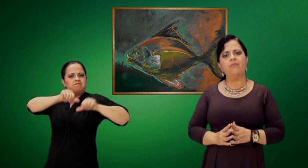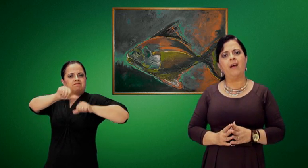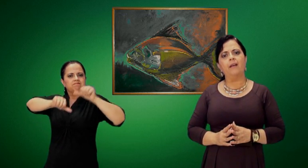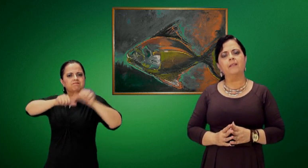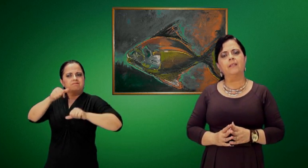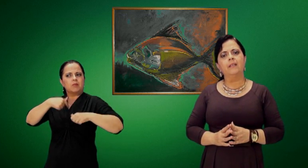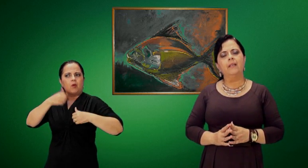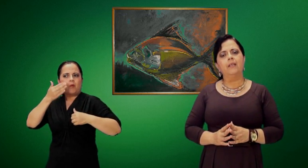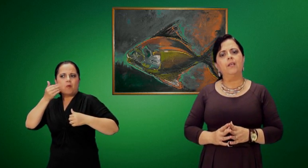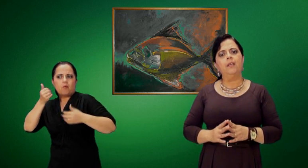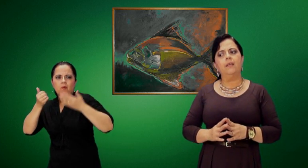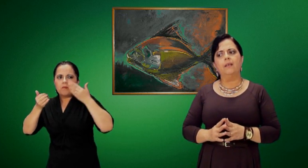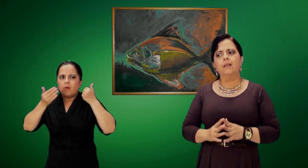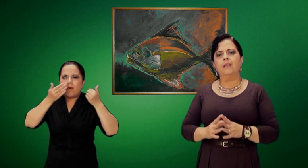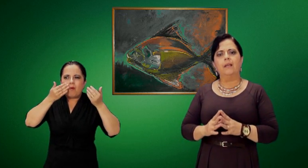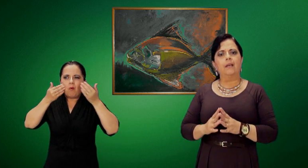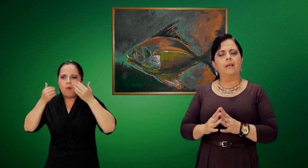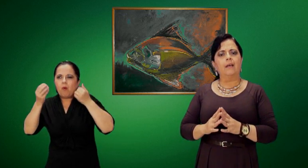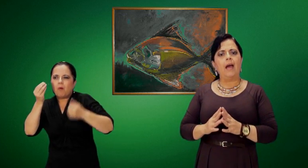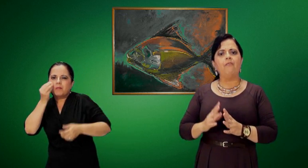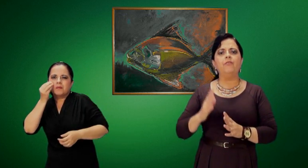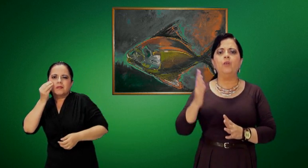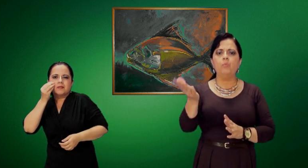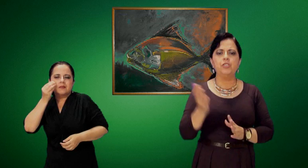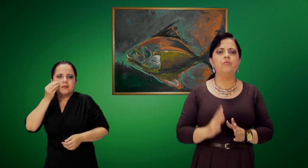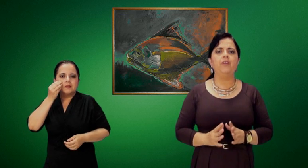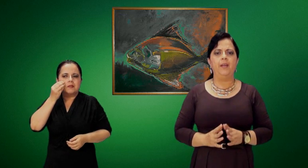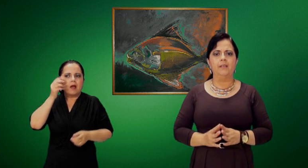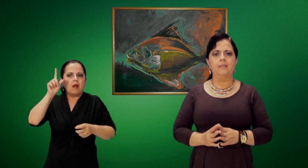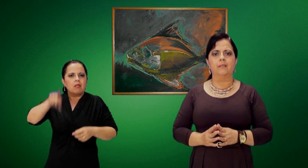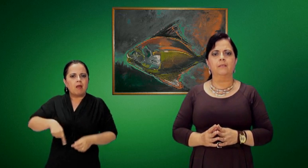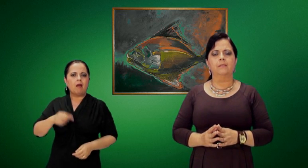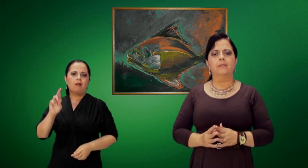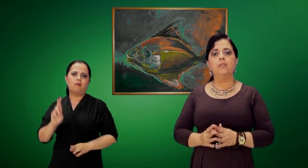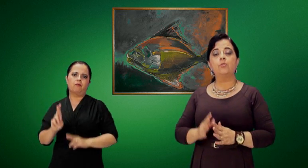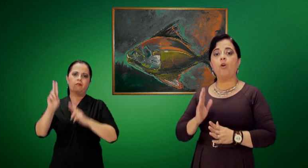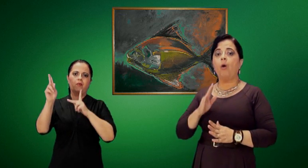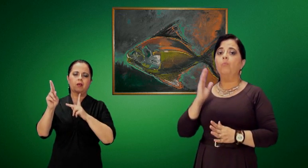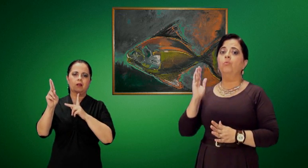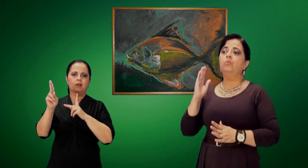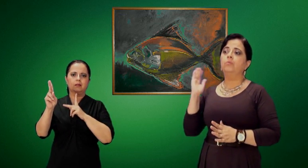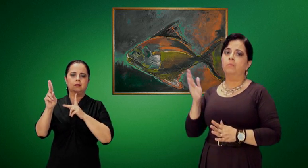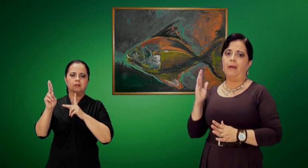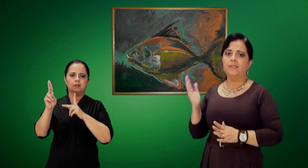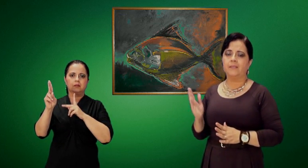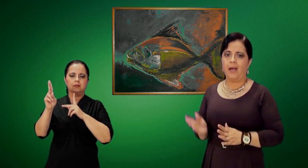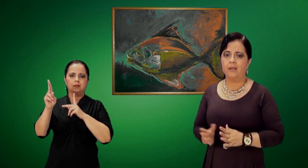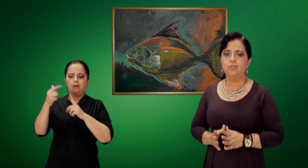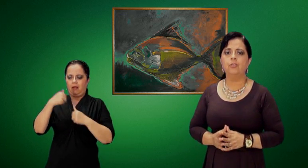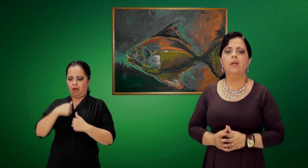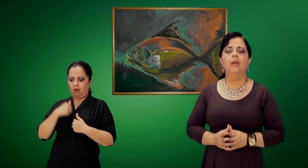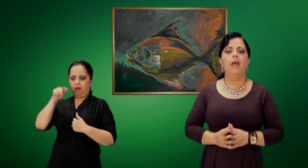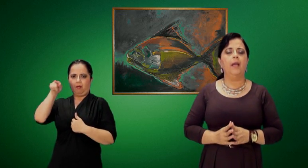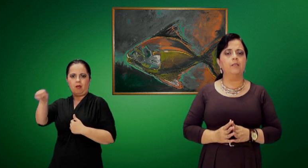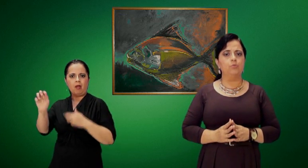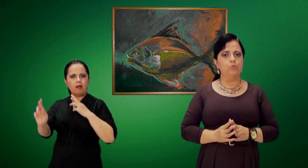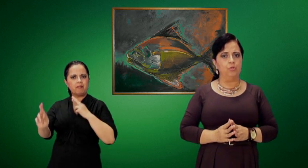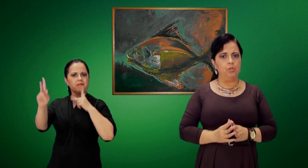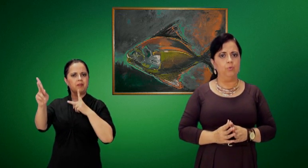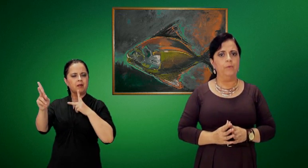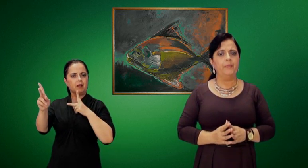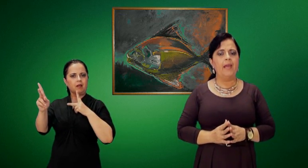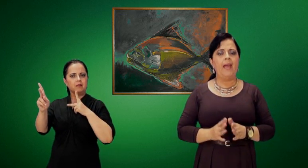a observar que havia uma diferença, que só muito mais tarde é